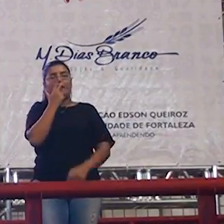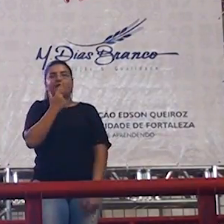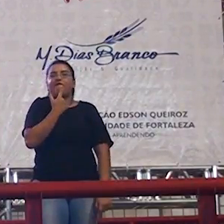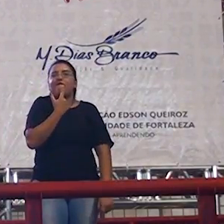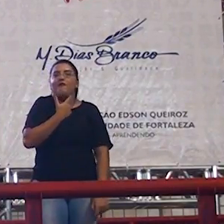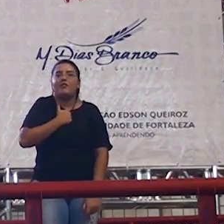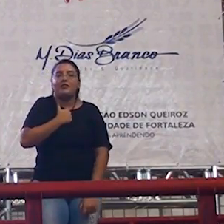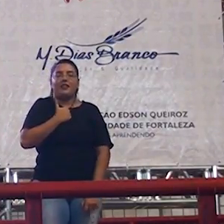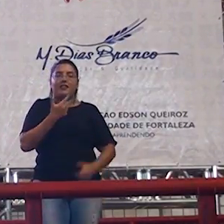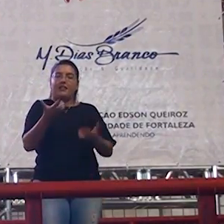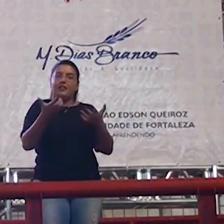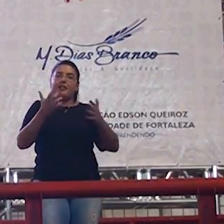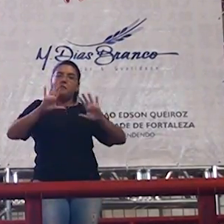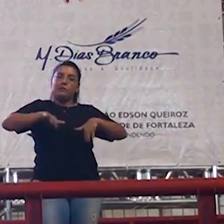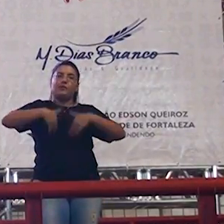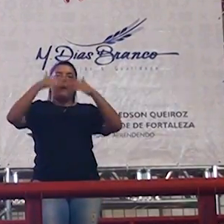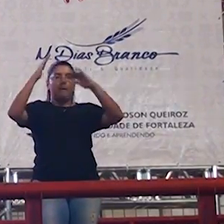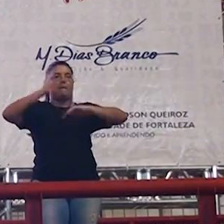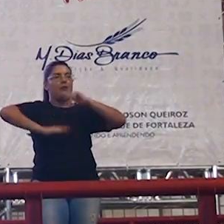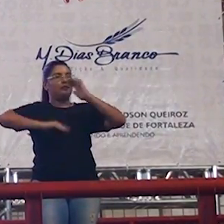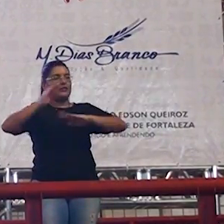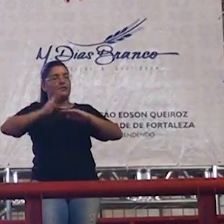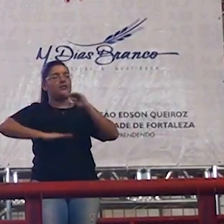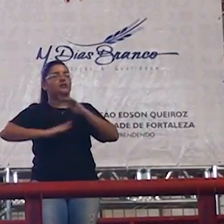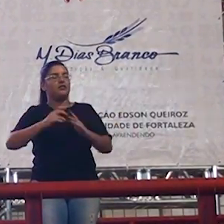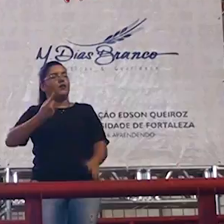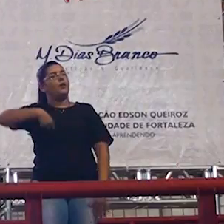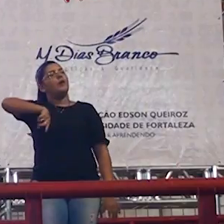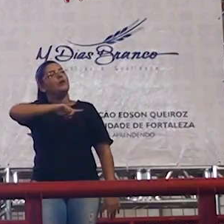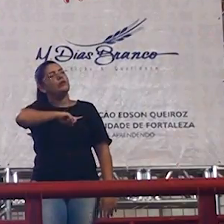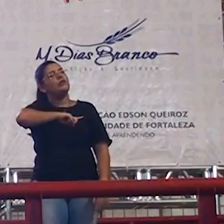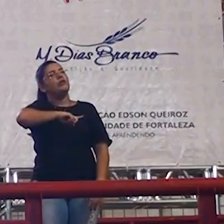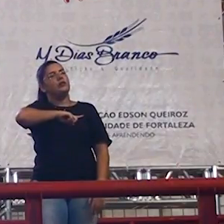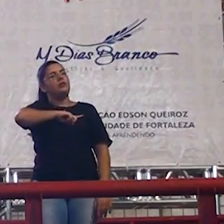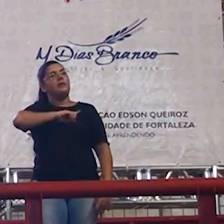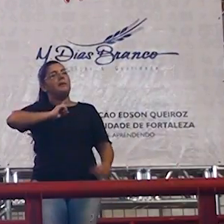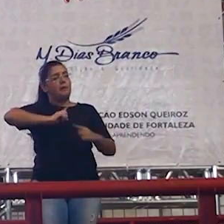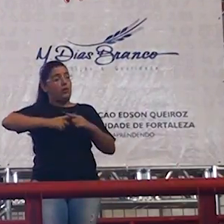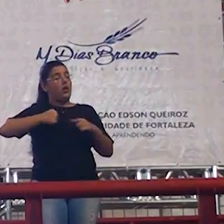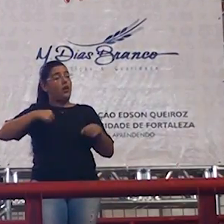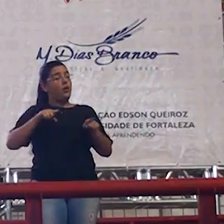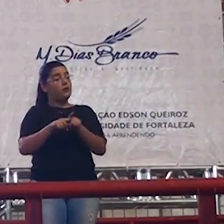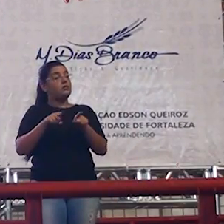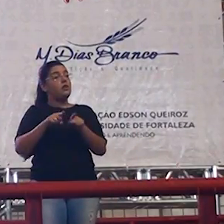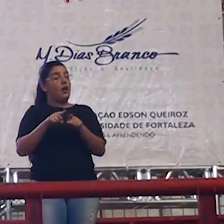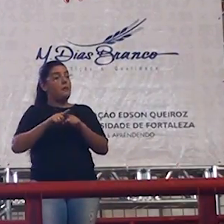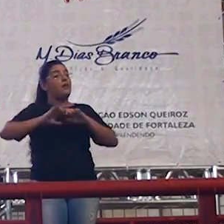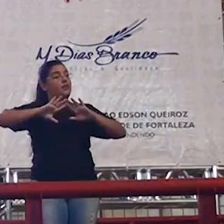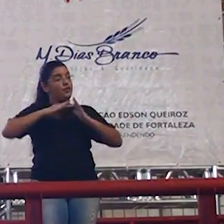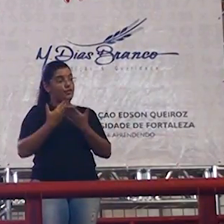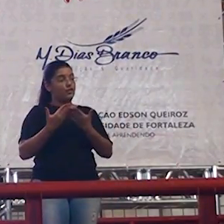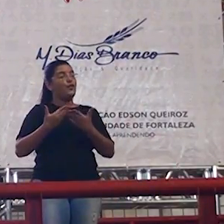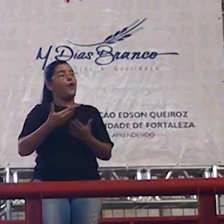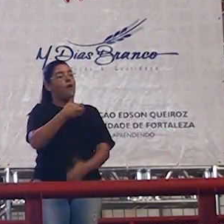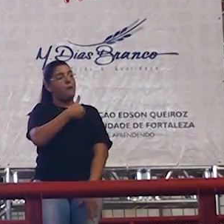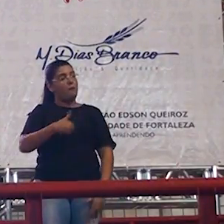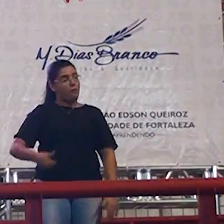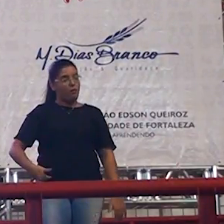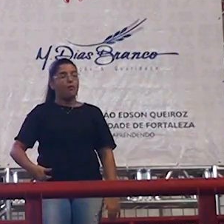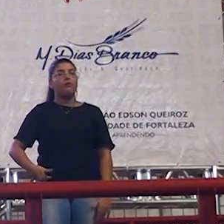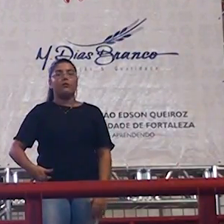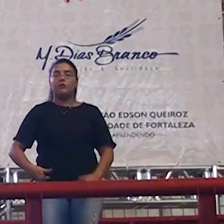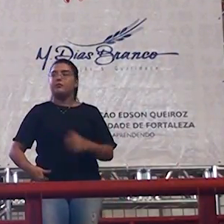vontade de crescer, né? Nós, né? Eu falo nós porque eu também vim de escola pública, né?